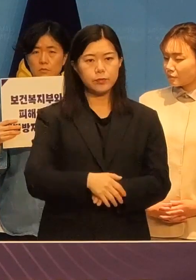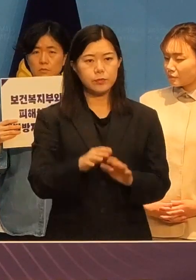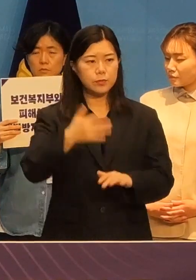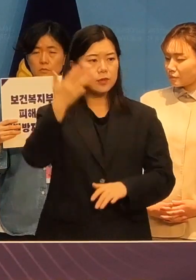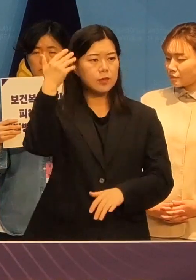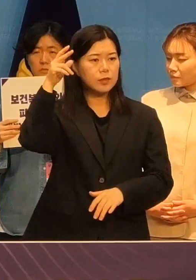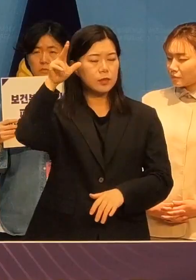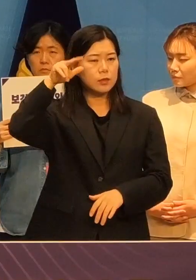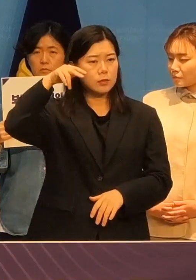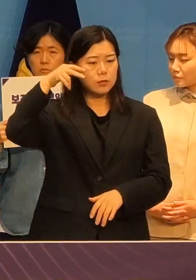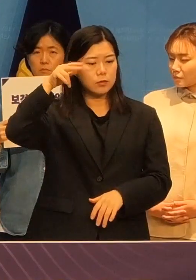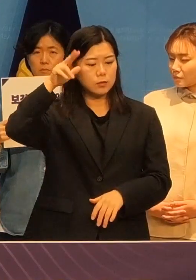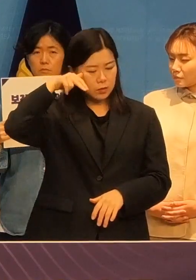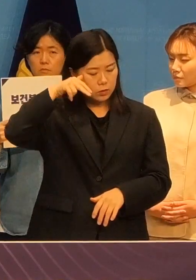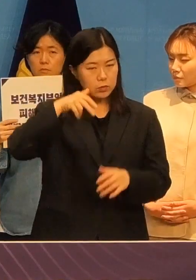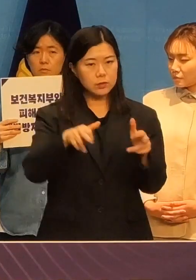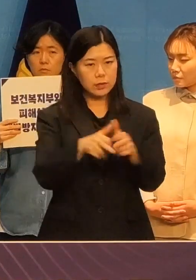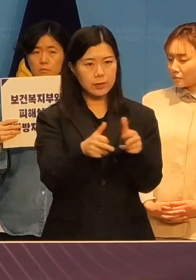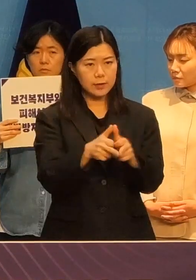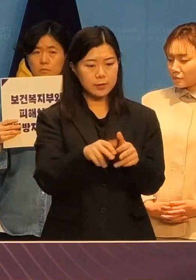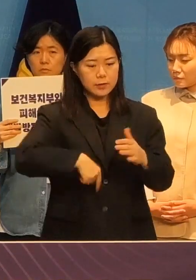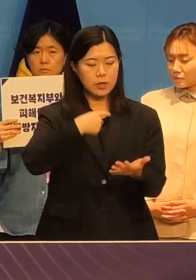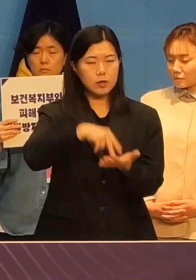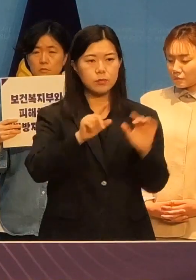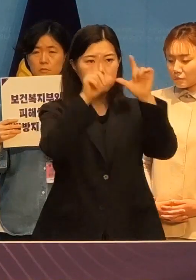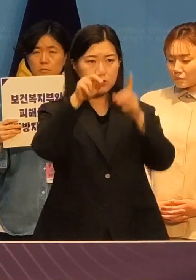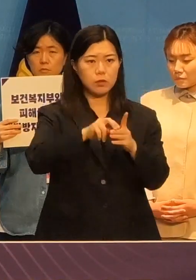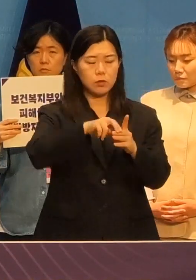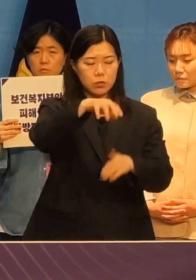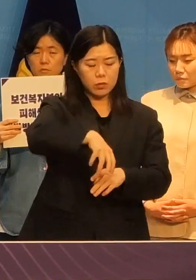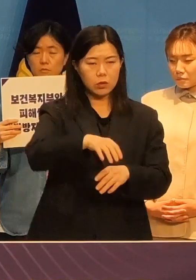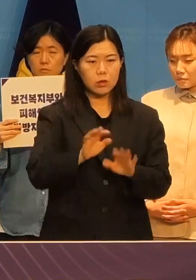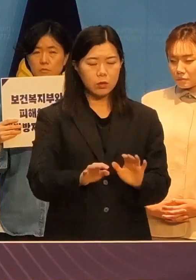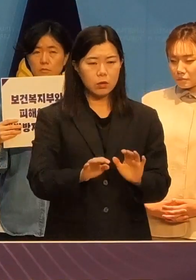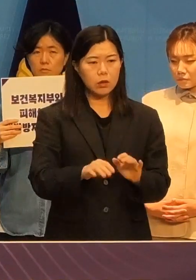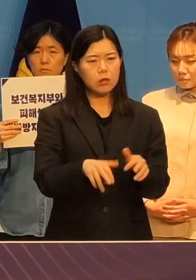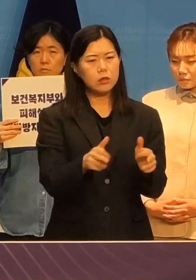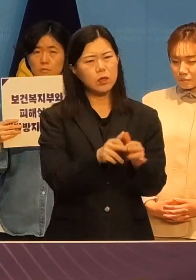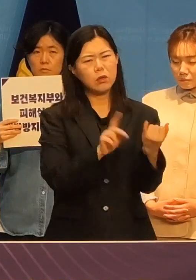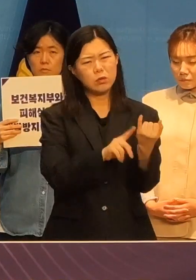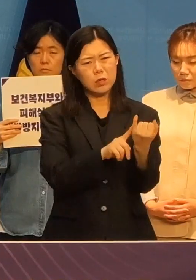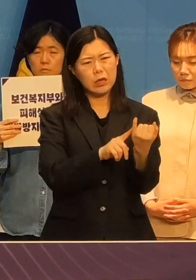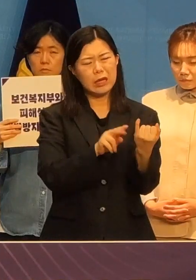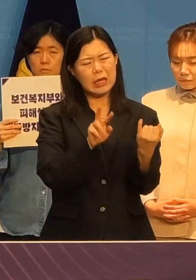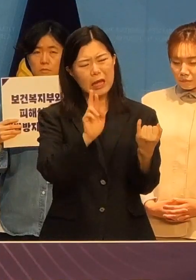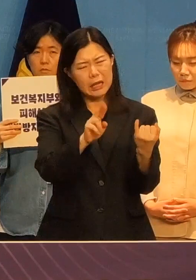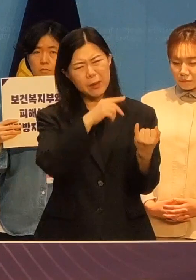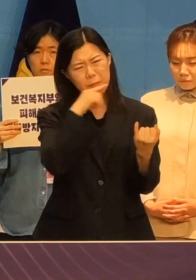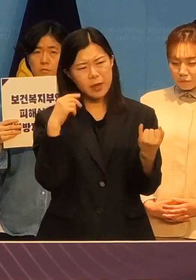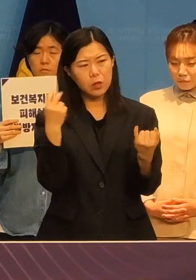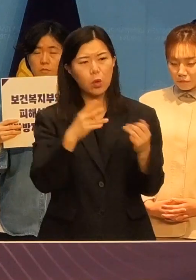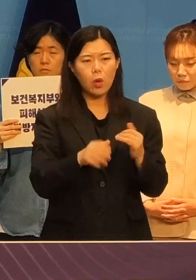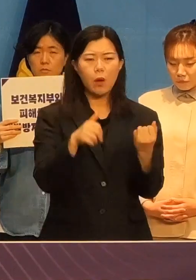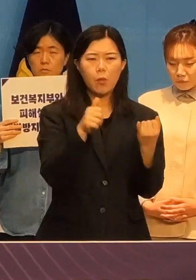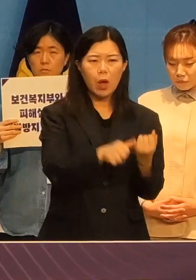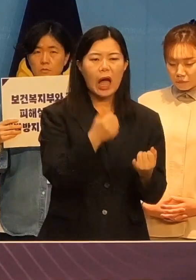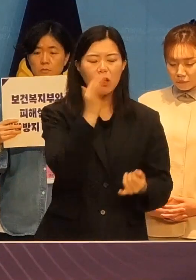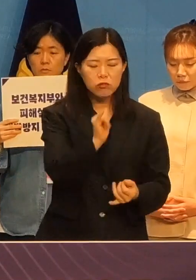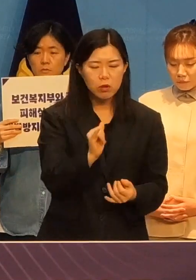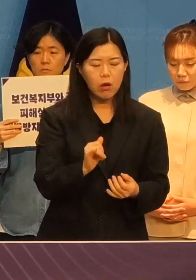직접장애인 자립생활센터에서는 장애여성이 생리열이 자주 붓고 성폭력을 당할 수 있다라는